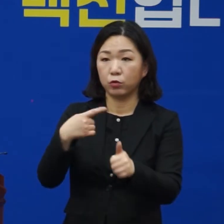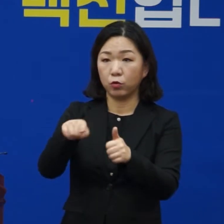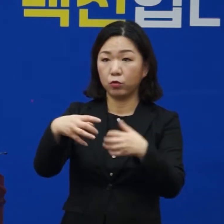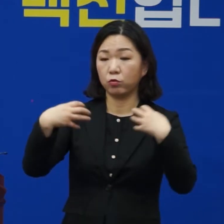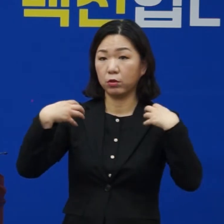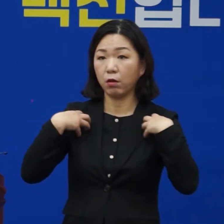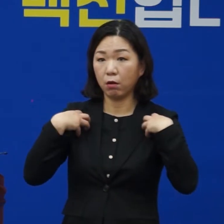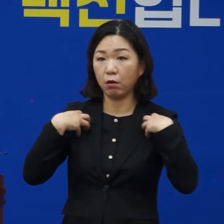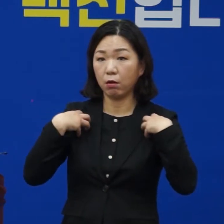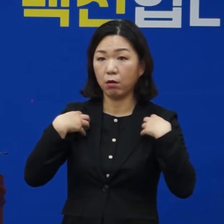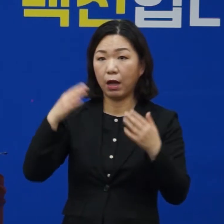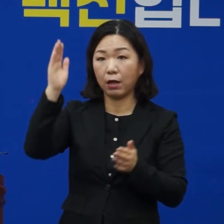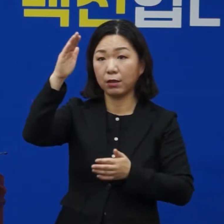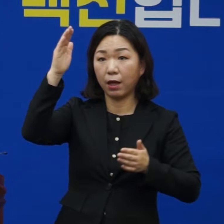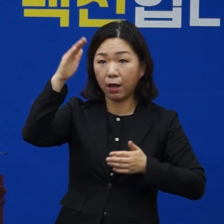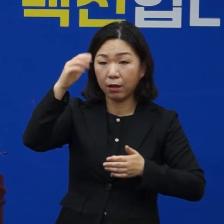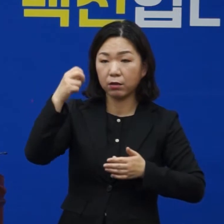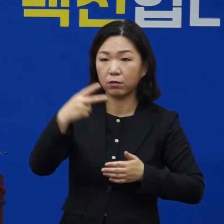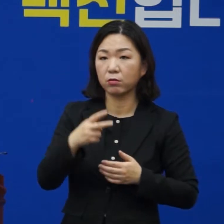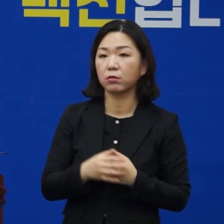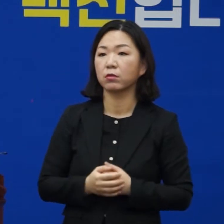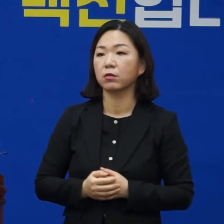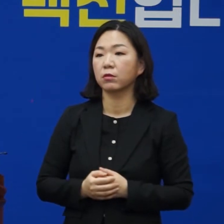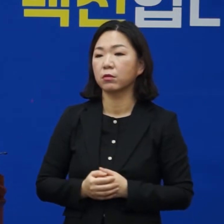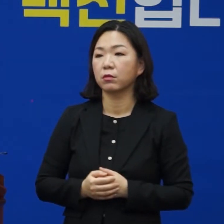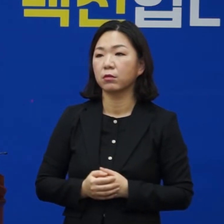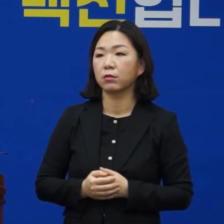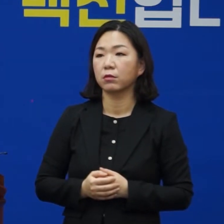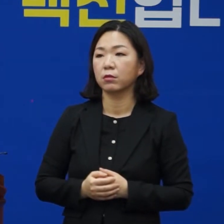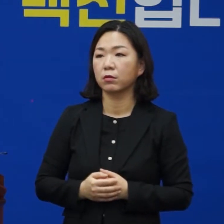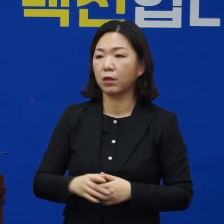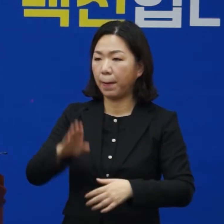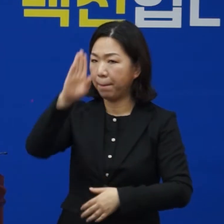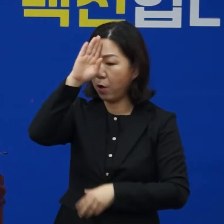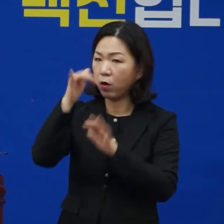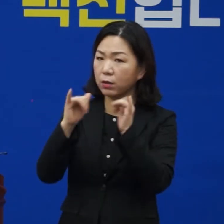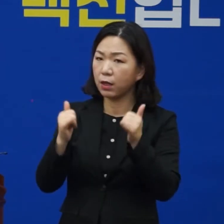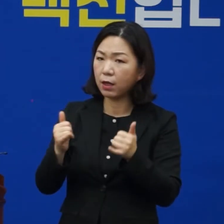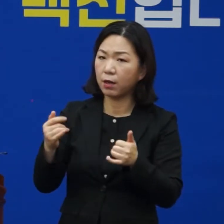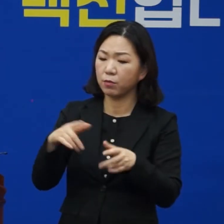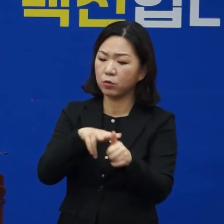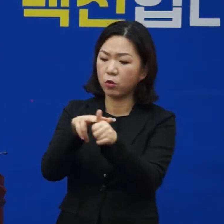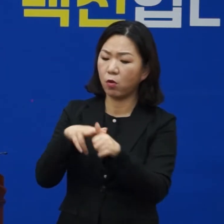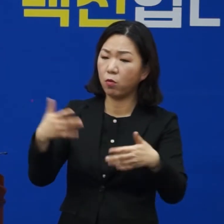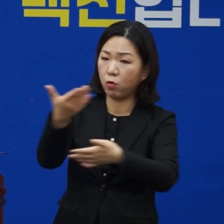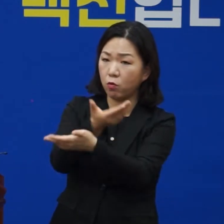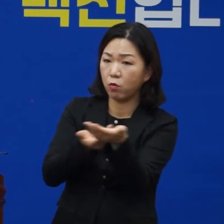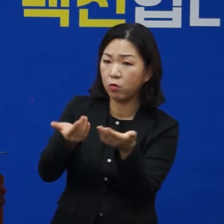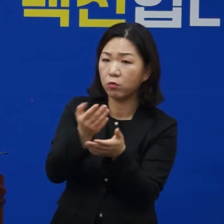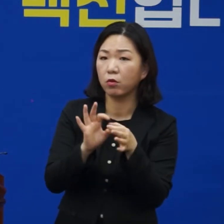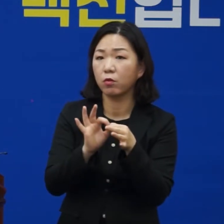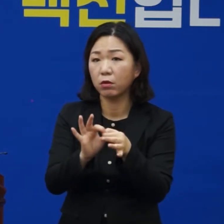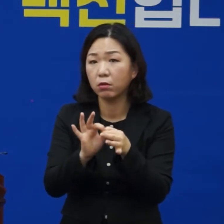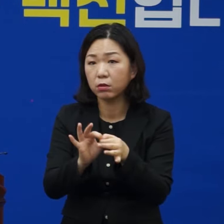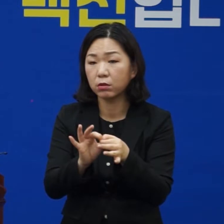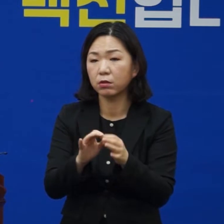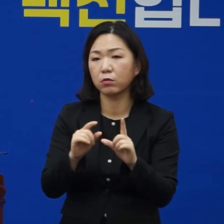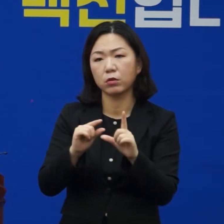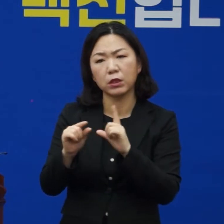교육청에서 학생들이나 이런 확진자 정보 공유 관련해서